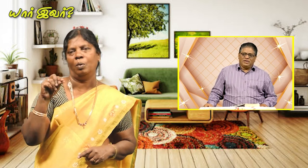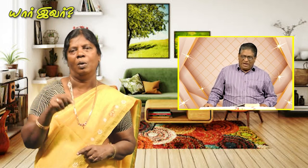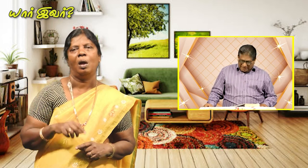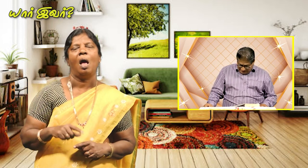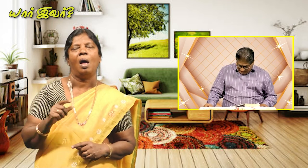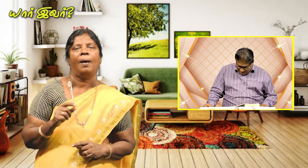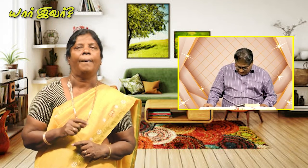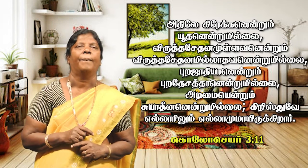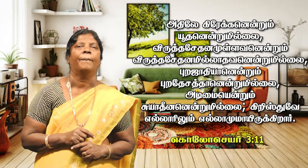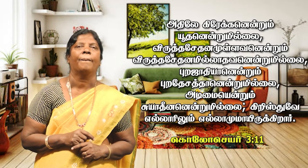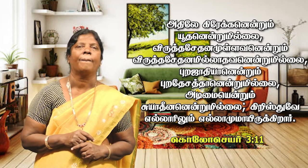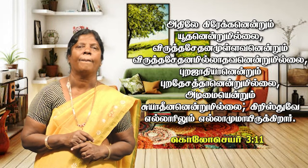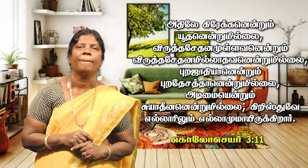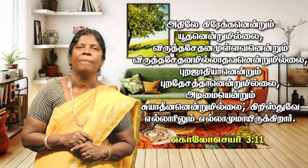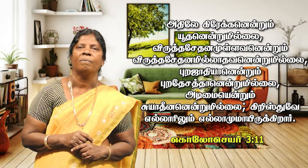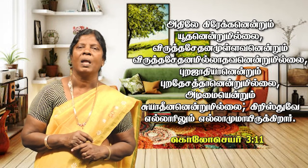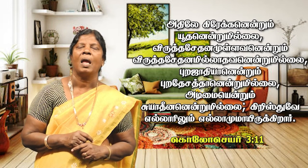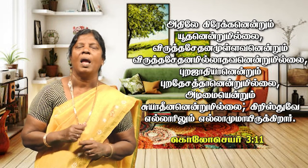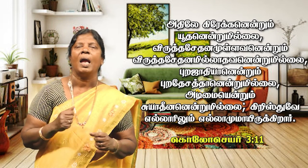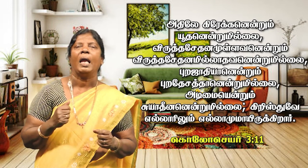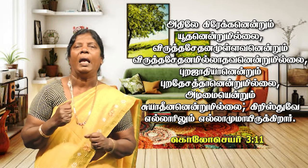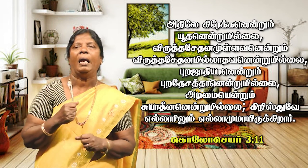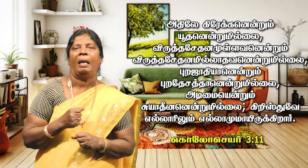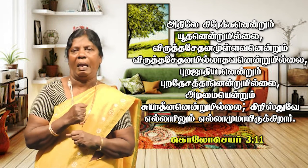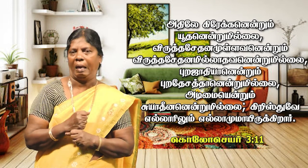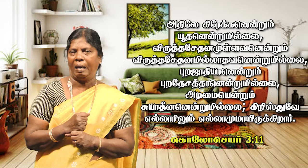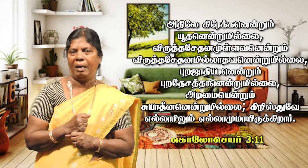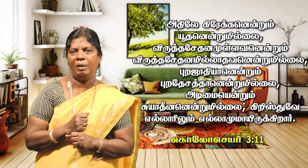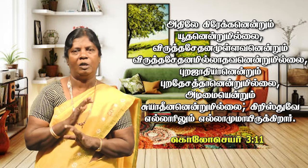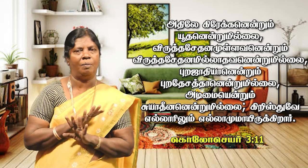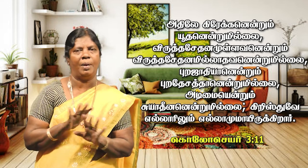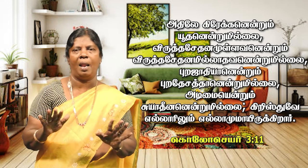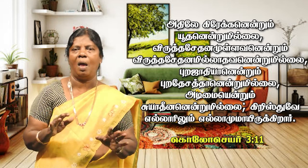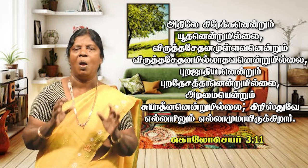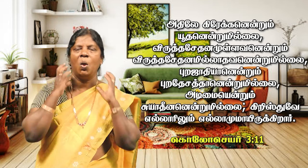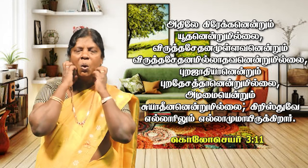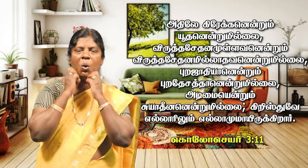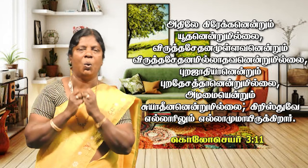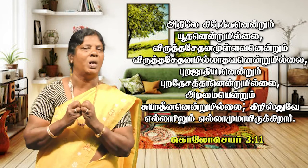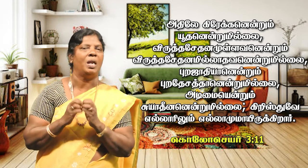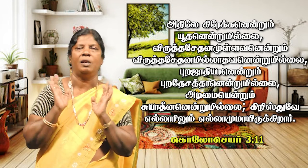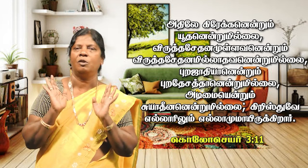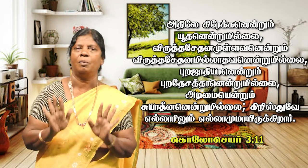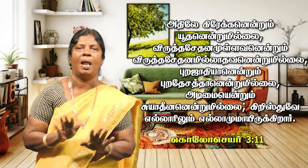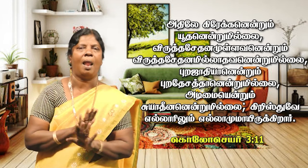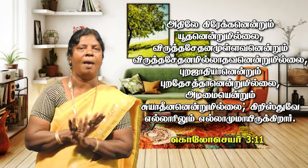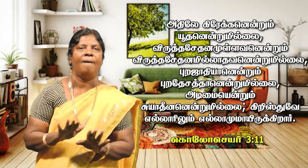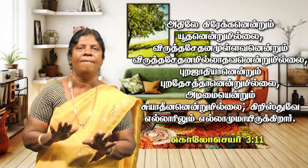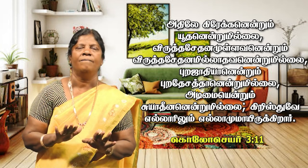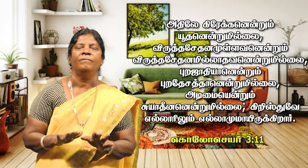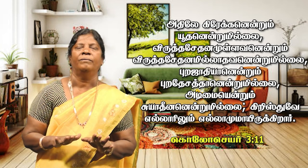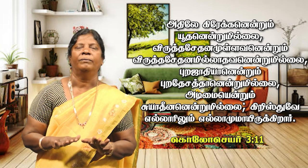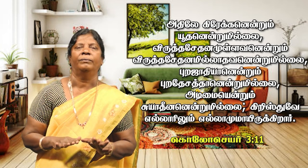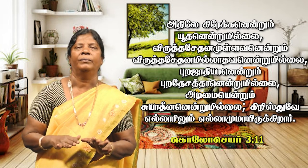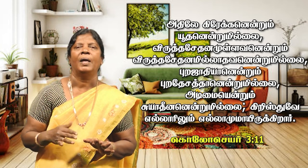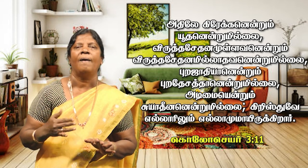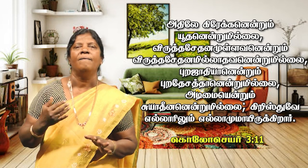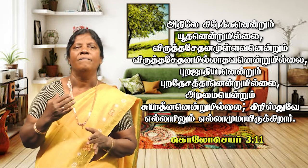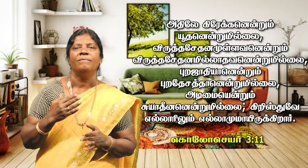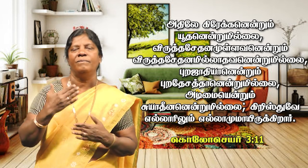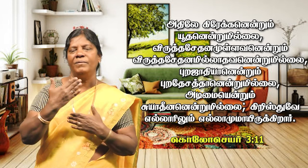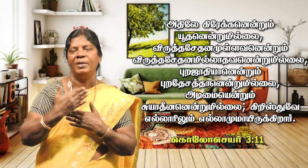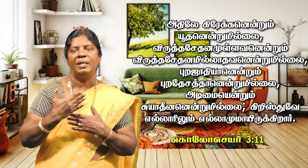3:11 அதிலே, கிரேக்கன் என்றும் இல்லை, யூதன் என்றும் இல்லை, விருத்த